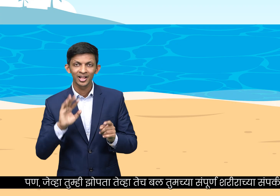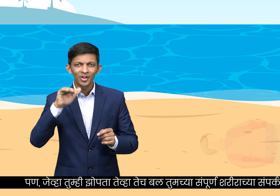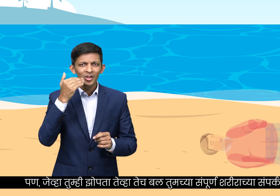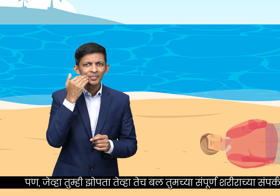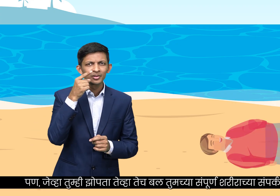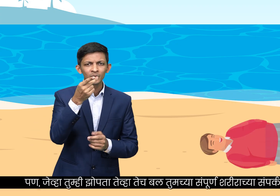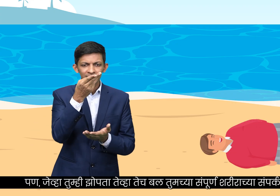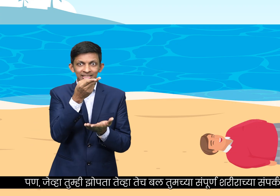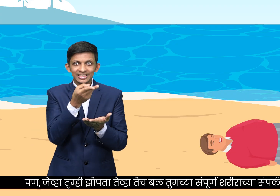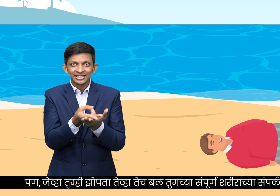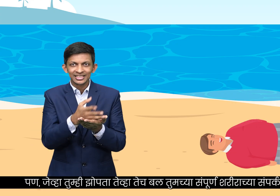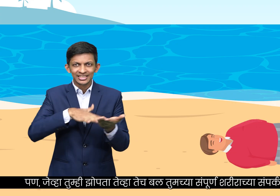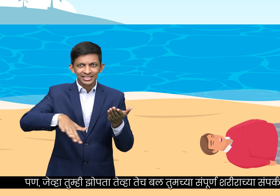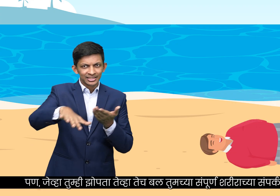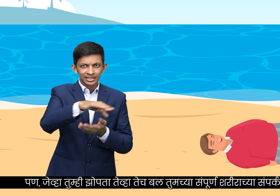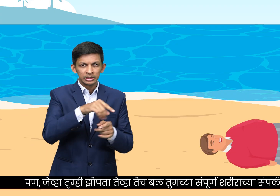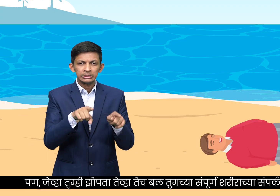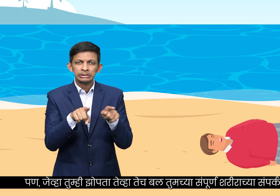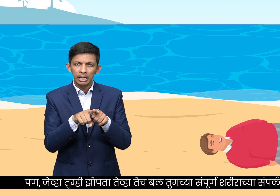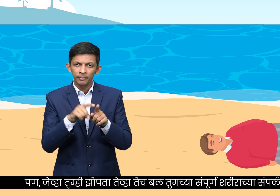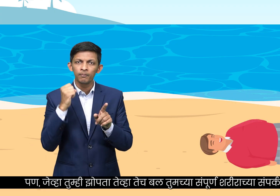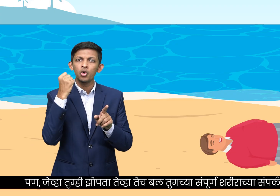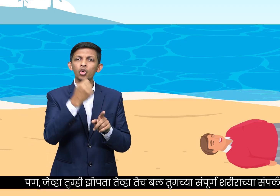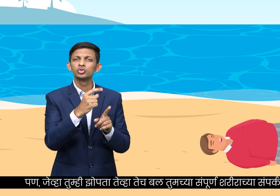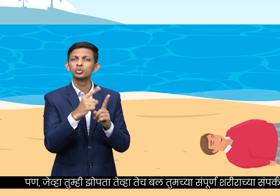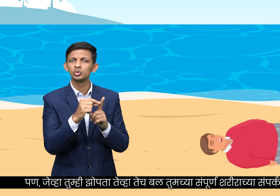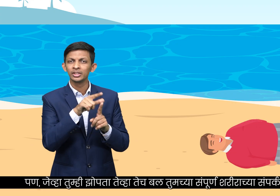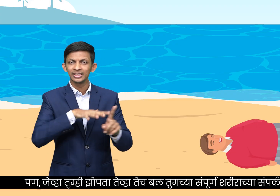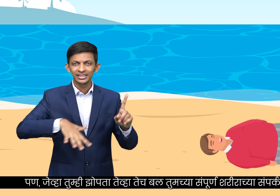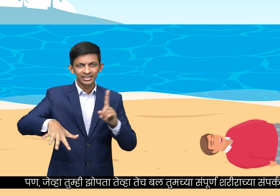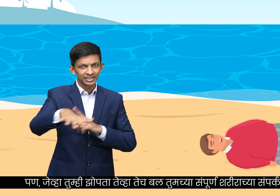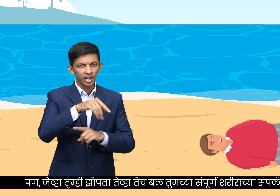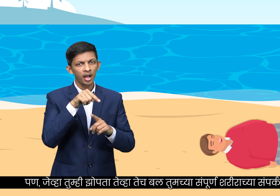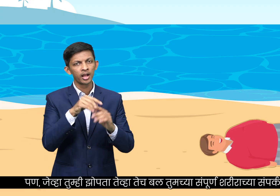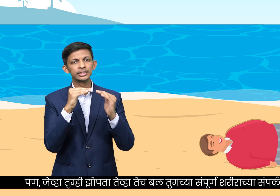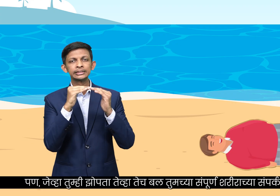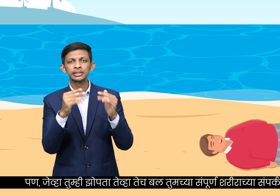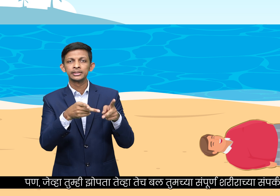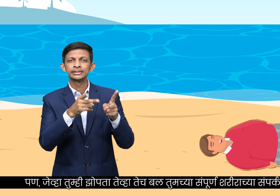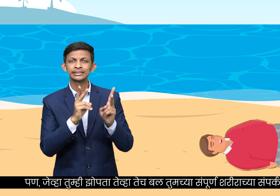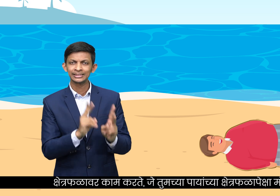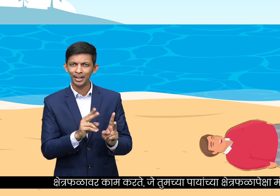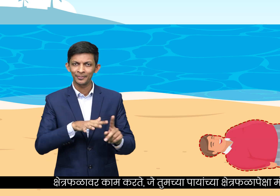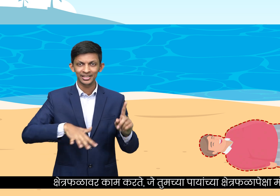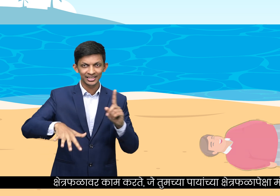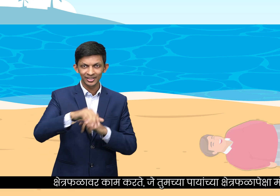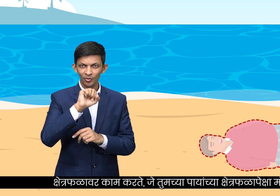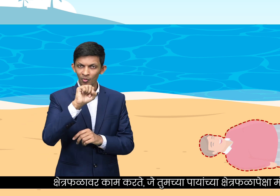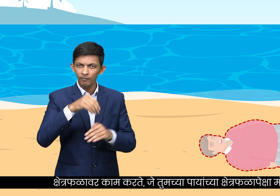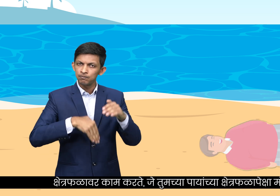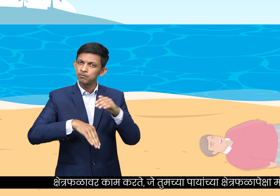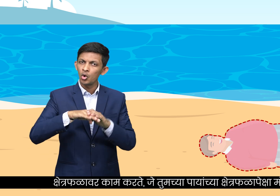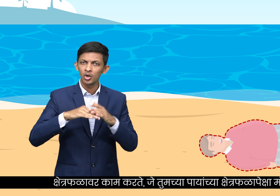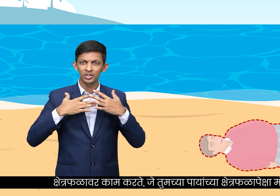पण जेव्हा तुम्ही झोपता तेव्हा तेच बल तुमच्या संपूर्ण शरीराच्या संपर्क क्षेत्रफळाइतक्या क्षेत्रफळावर